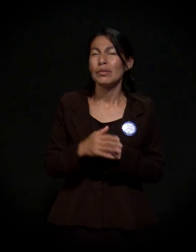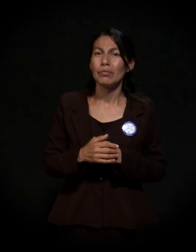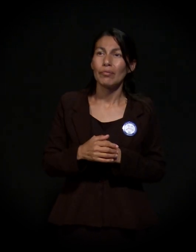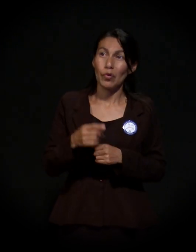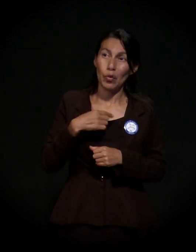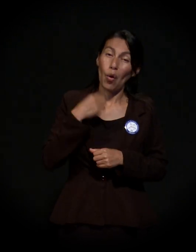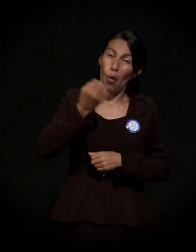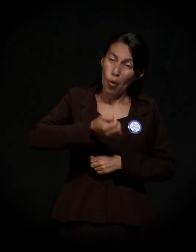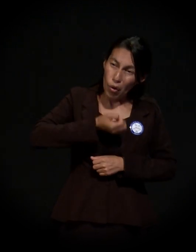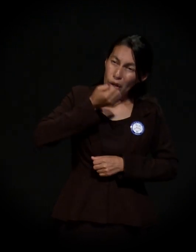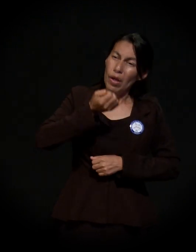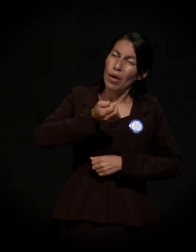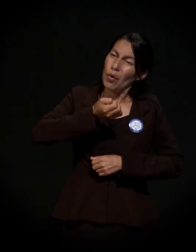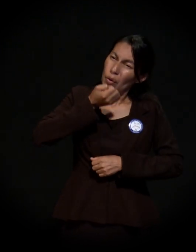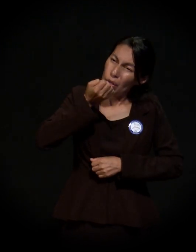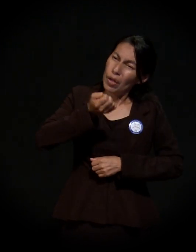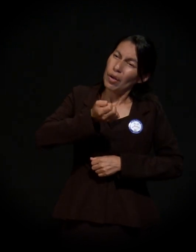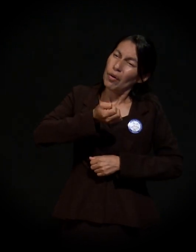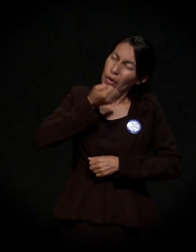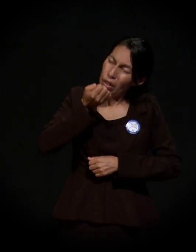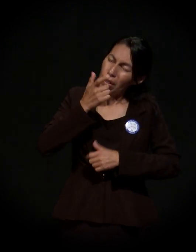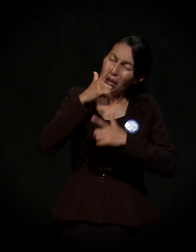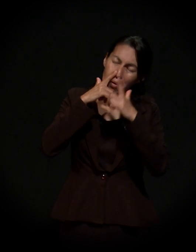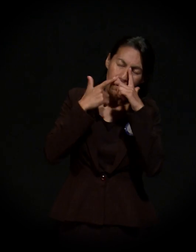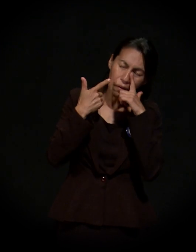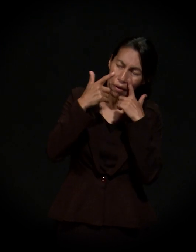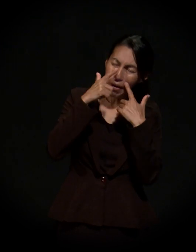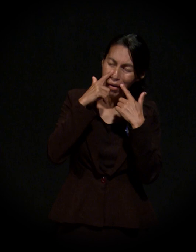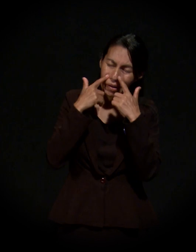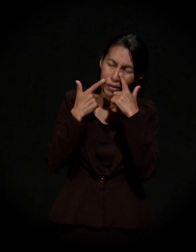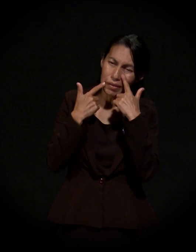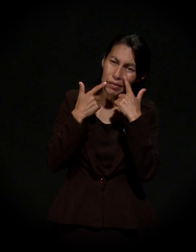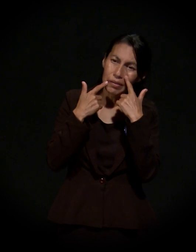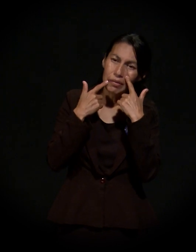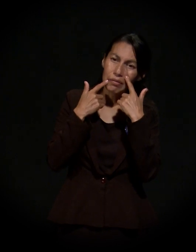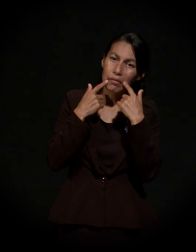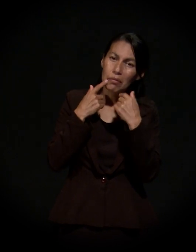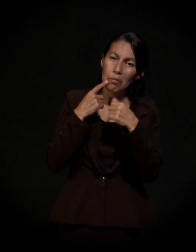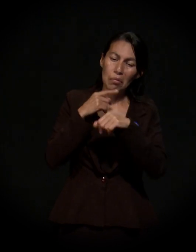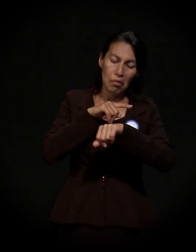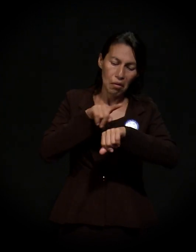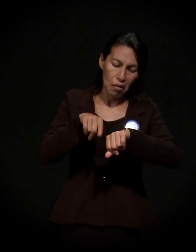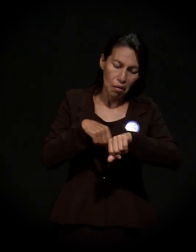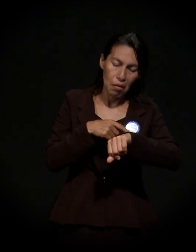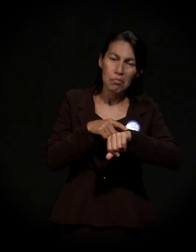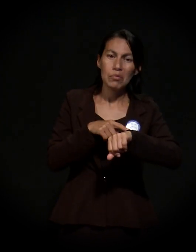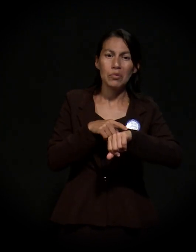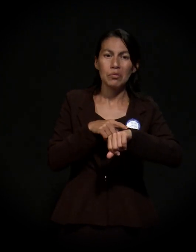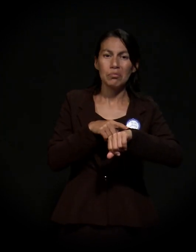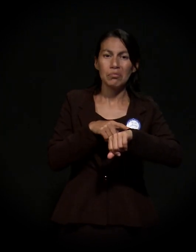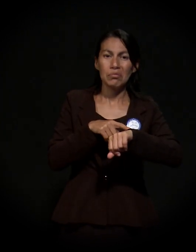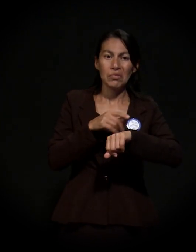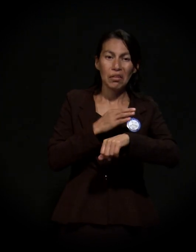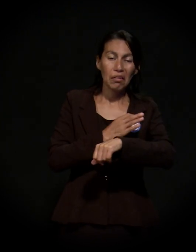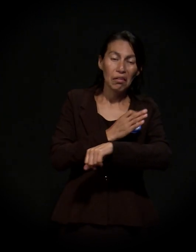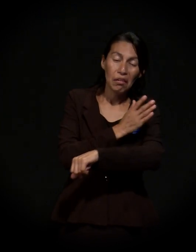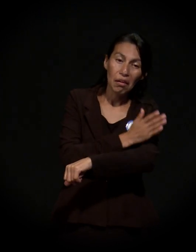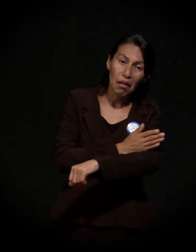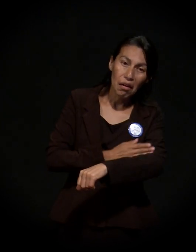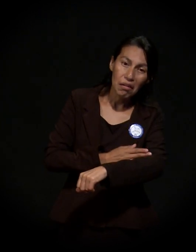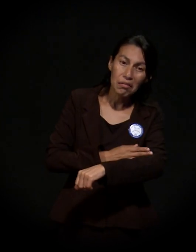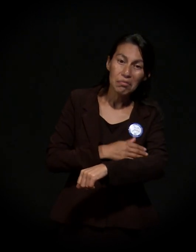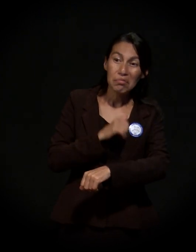y lloré. Y pasó el tiempo, la tarde, y yo no tuve